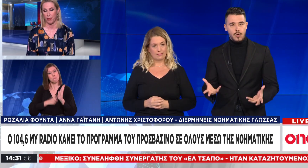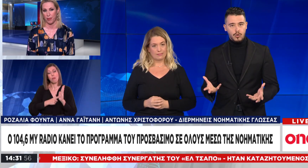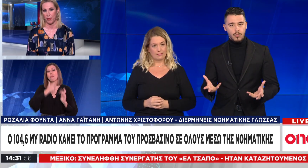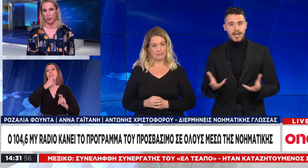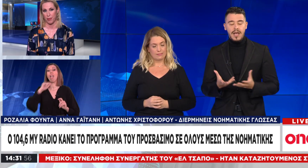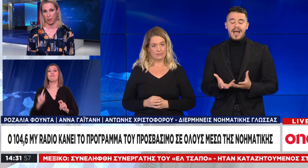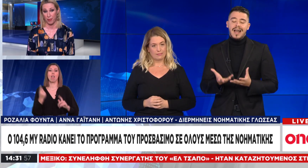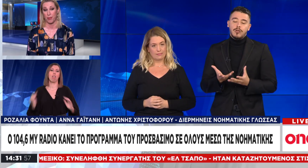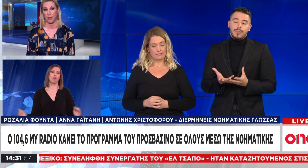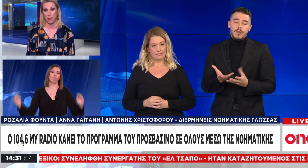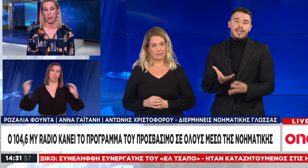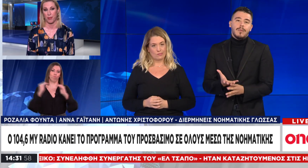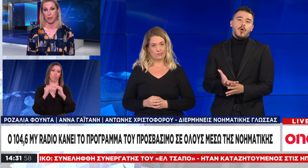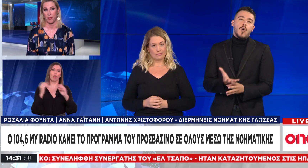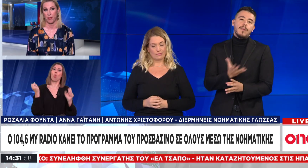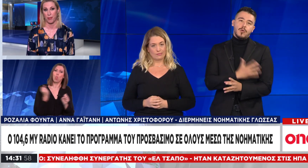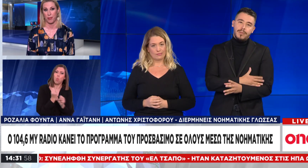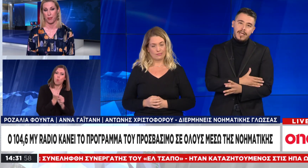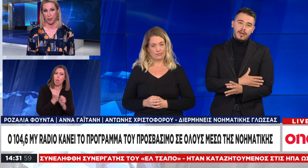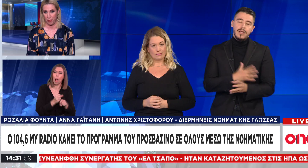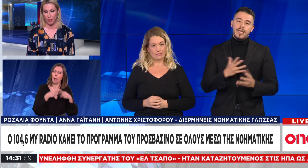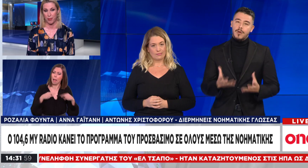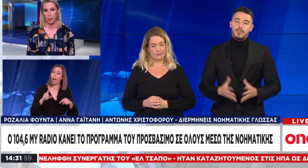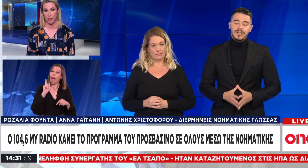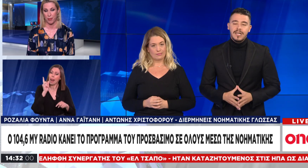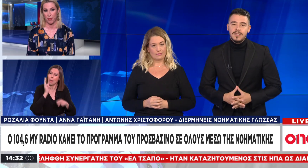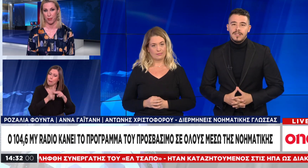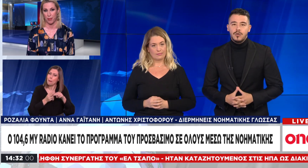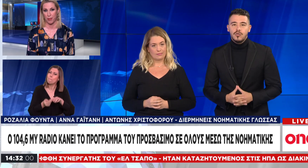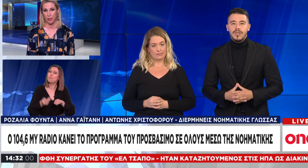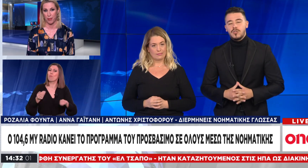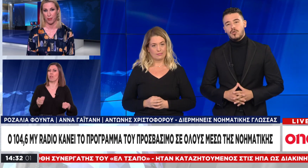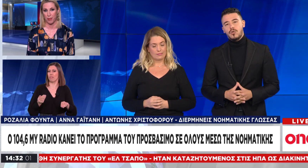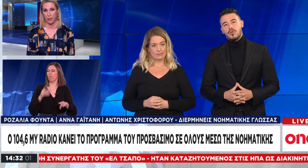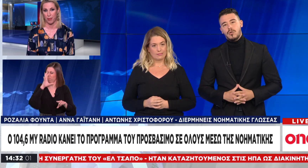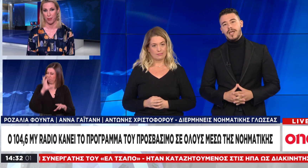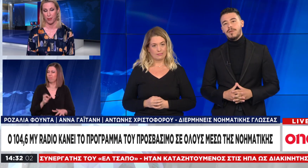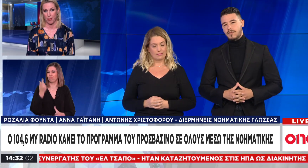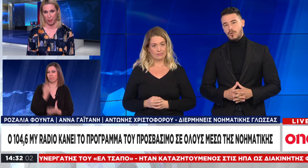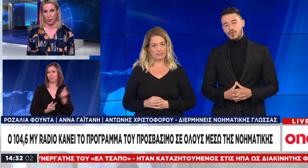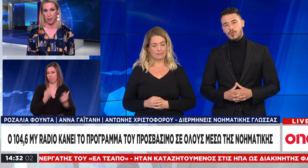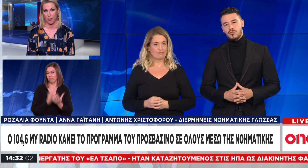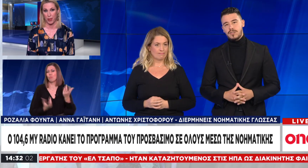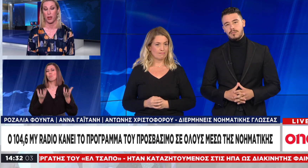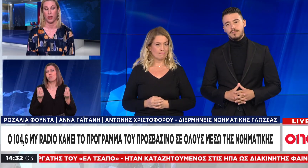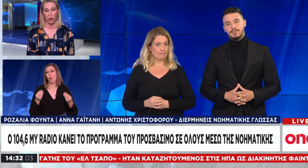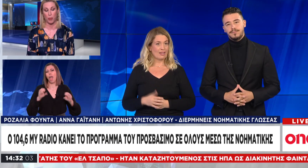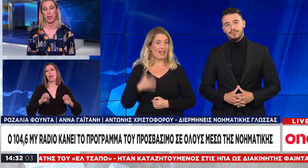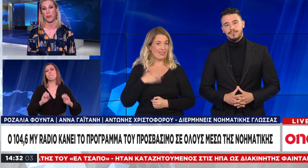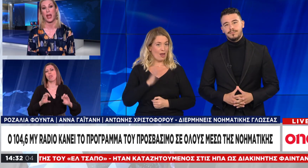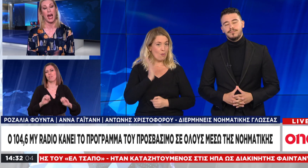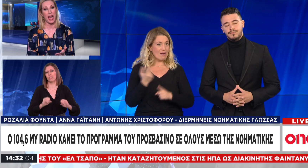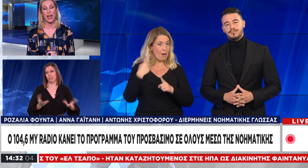εργασιακό τομέα αλλά να το πάρουμε και ακόμα πιο πριν υπάρχουν πολλές ελλείψεις δυστυχώς και στο εκπαιδευτικό σύστημα